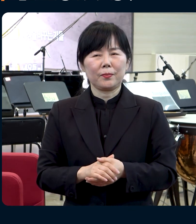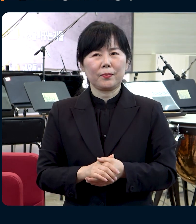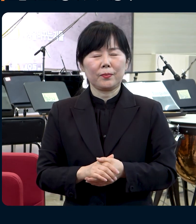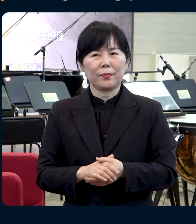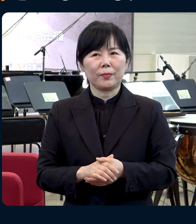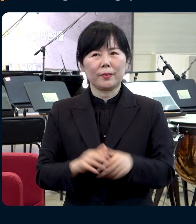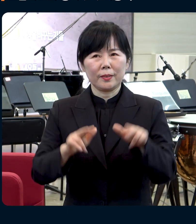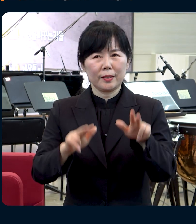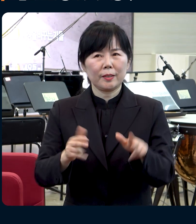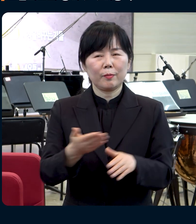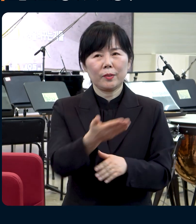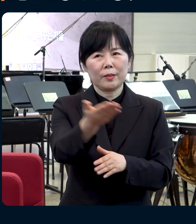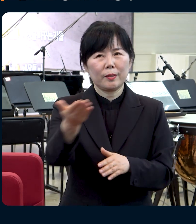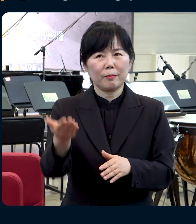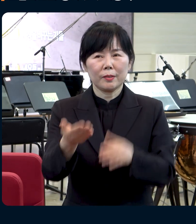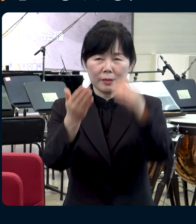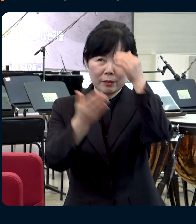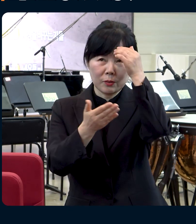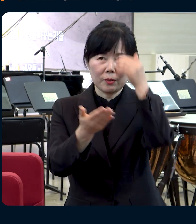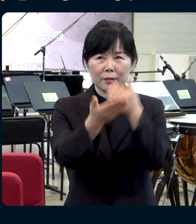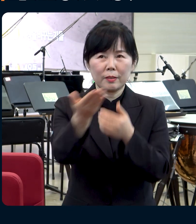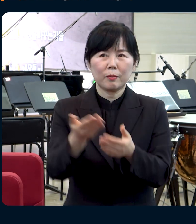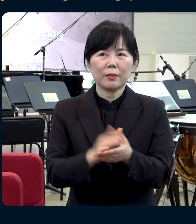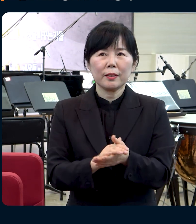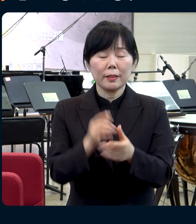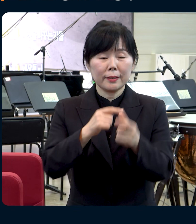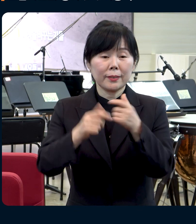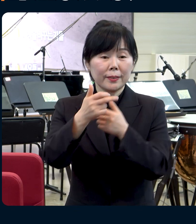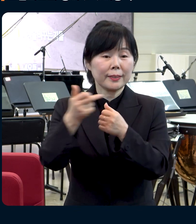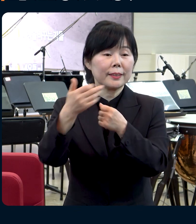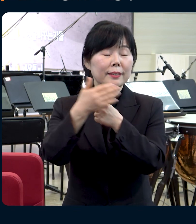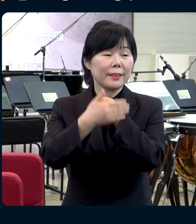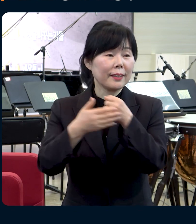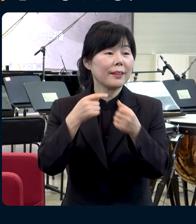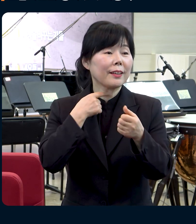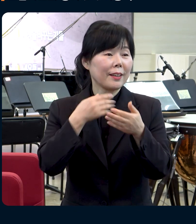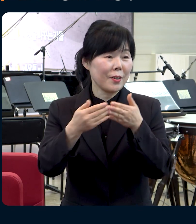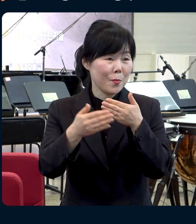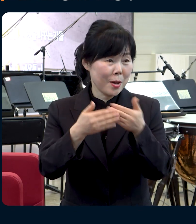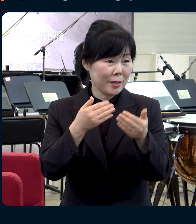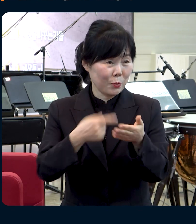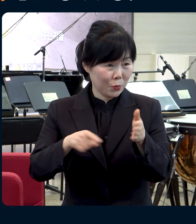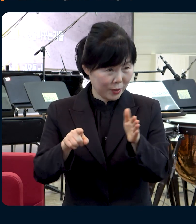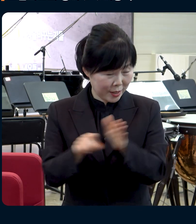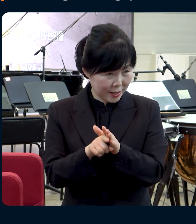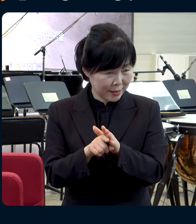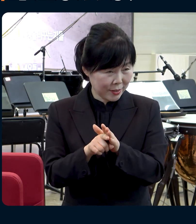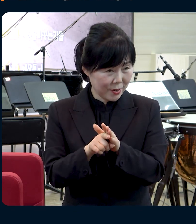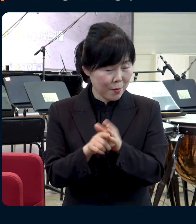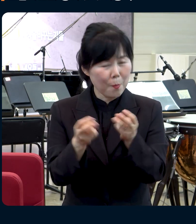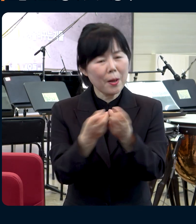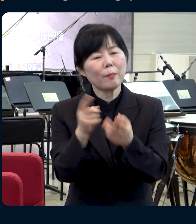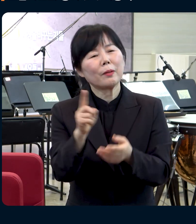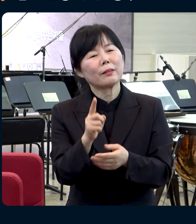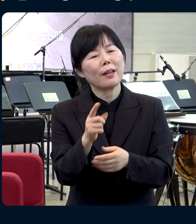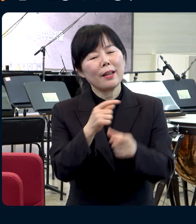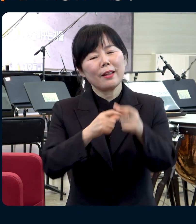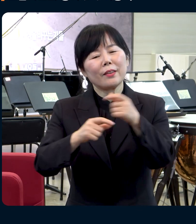여러분, 이 자리에 나온 우리 귀한 성도님들, 더 큰 은혜를 경험하기 위해서 더 겸손해지시기